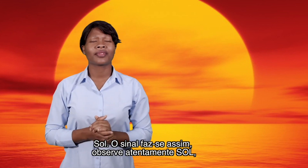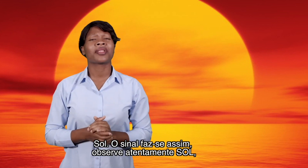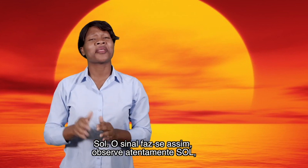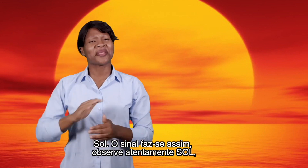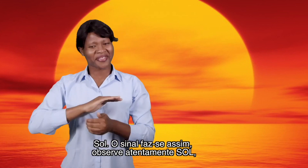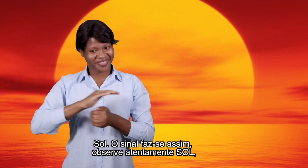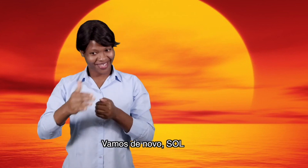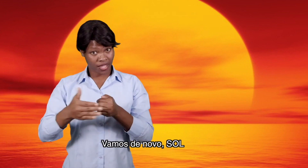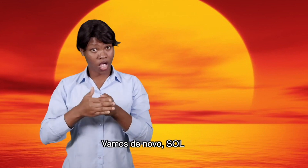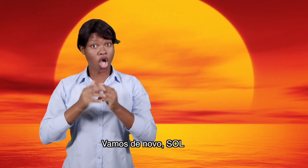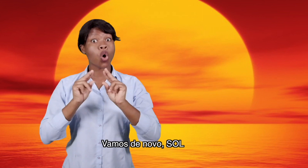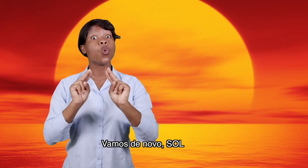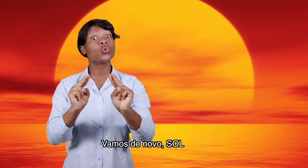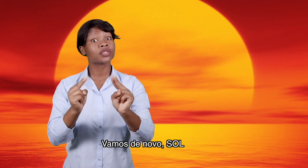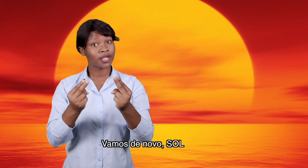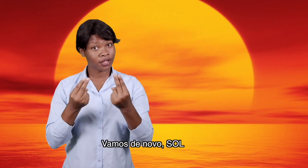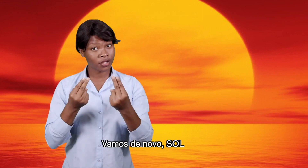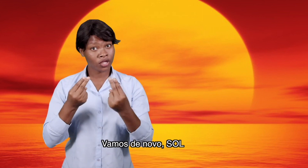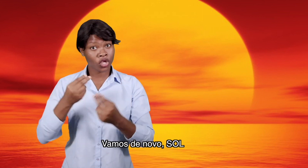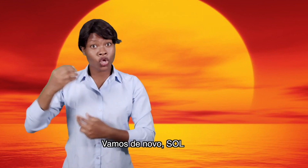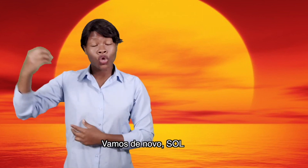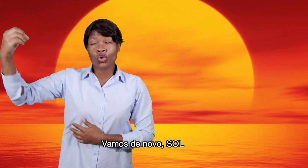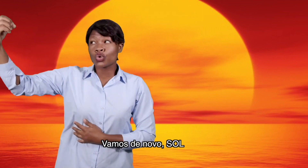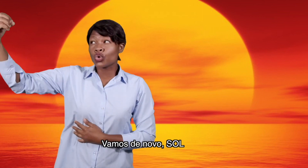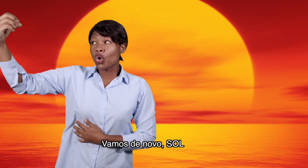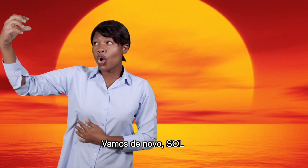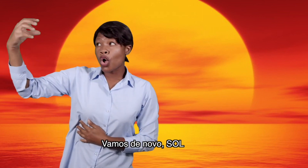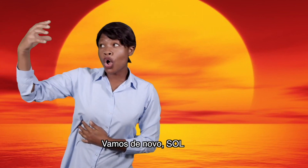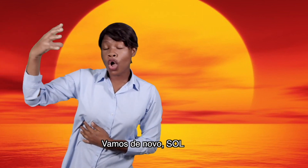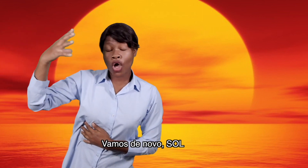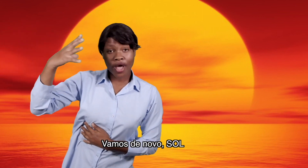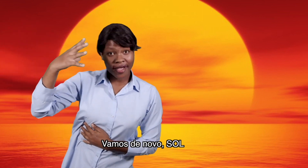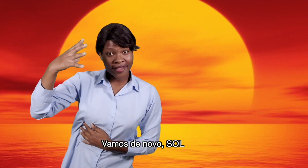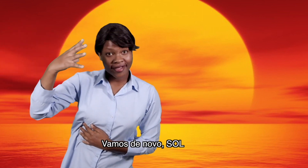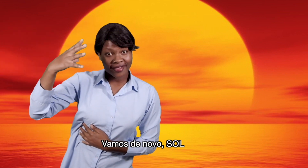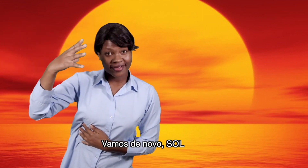atentamente. Sol Vamos de novo. Sol